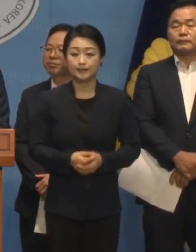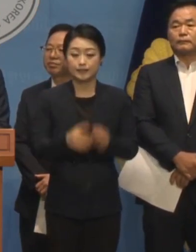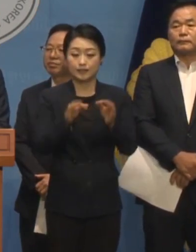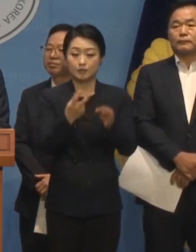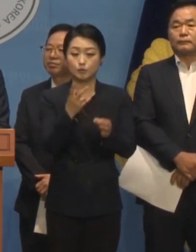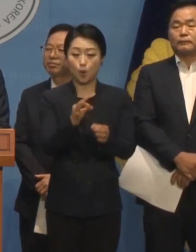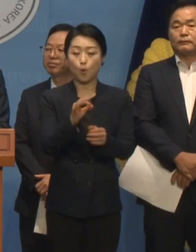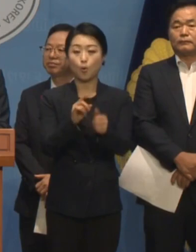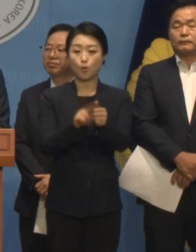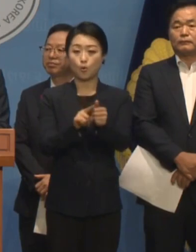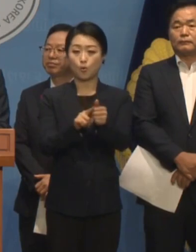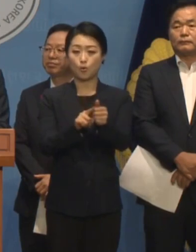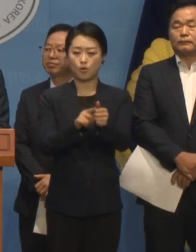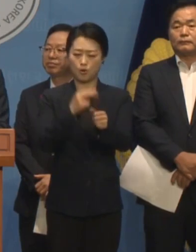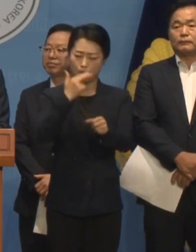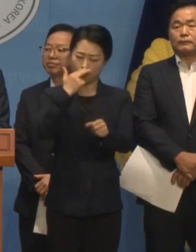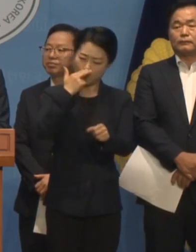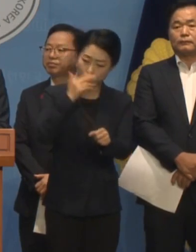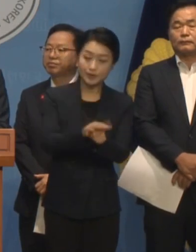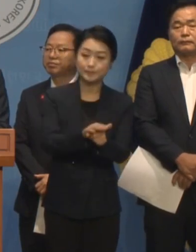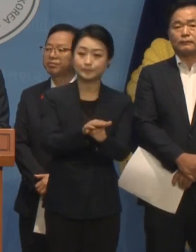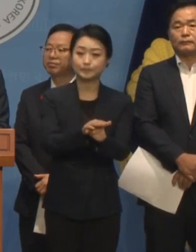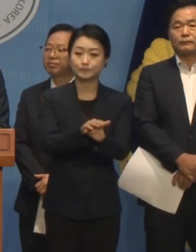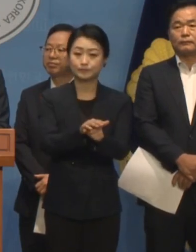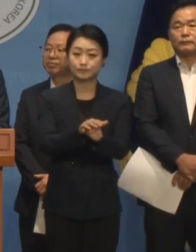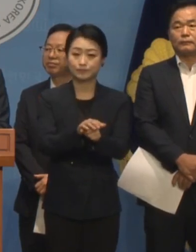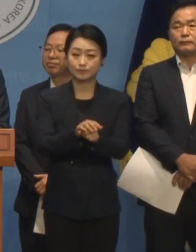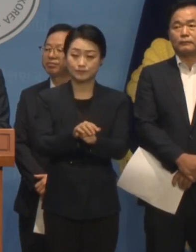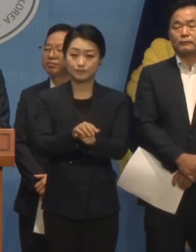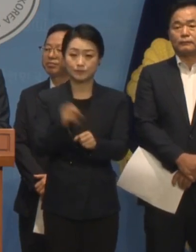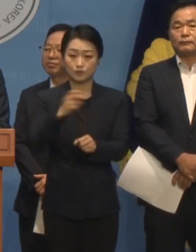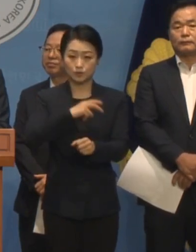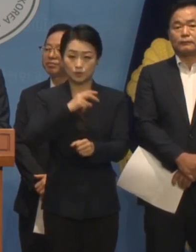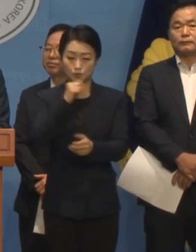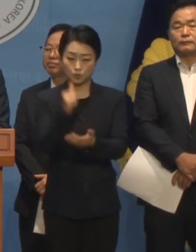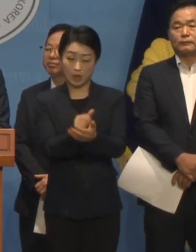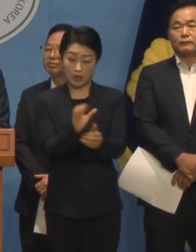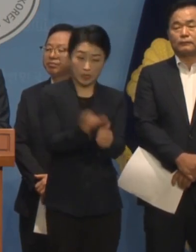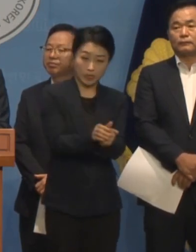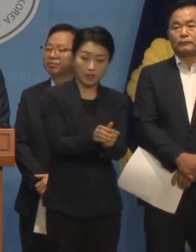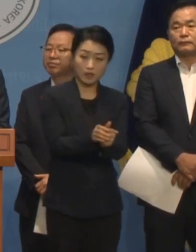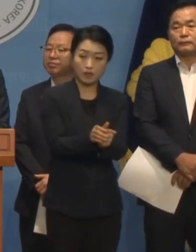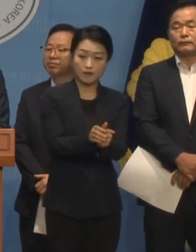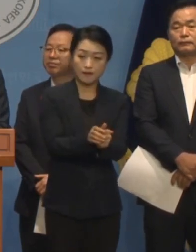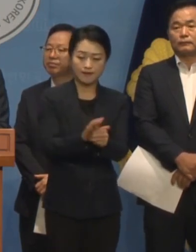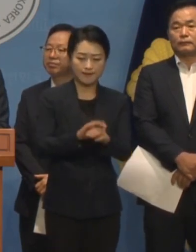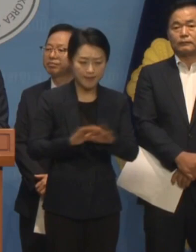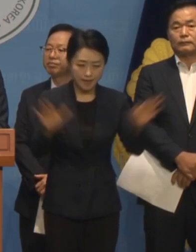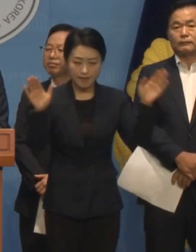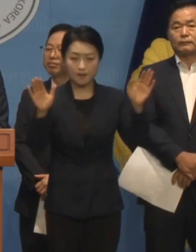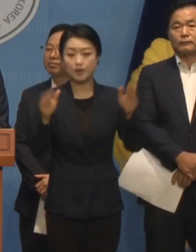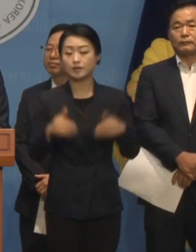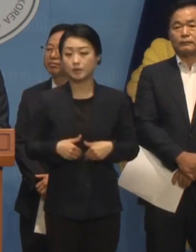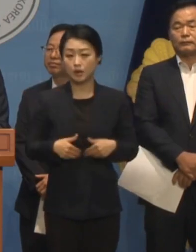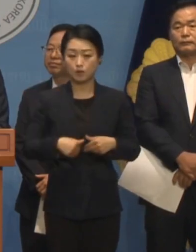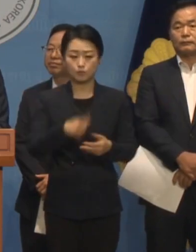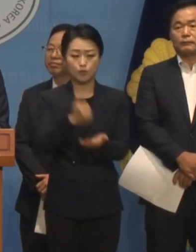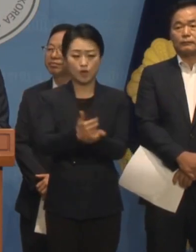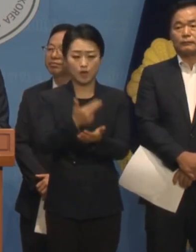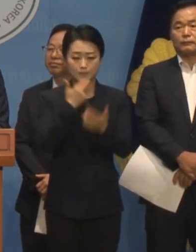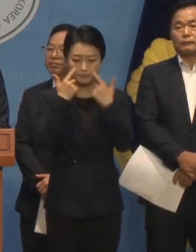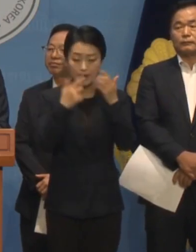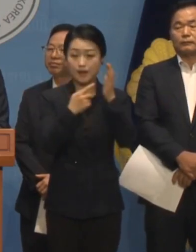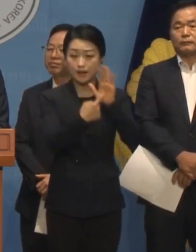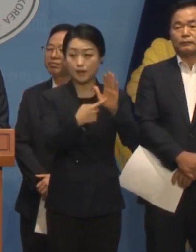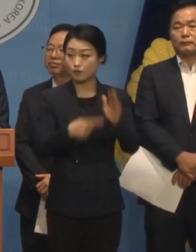전 부원장님의 그 억울함은 그다음에 누명은 반드시 명명백백 밝혀질 것입니다. 그날까지